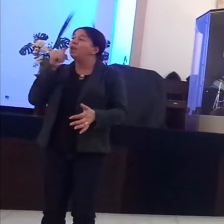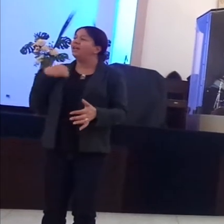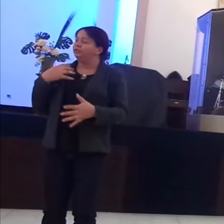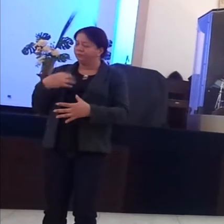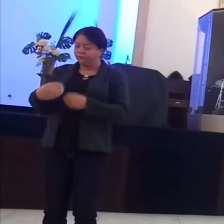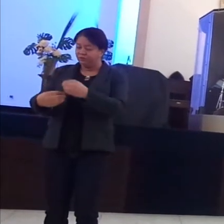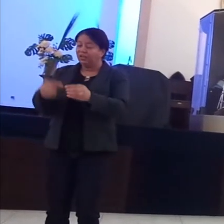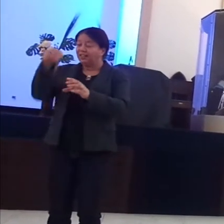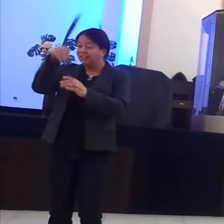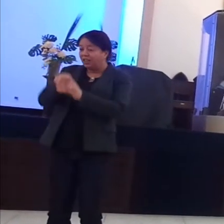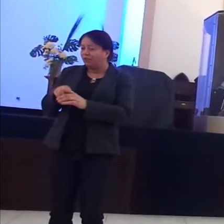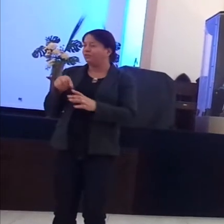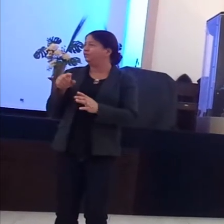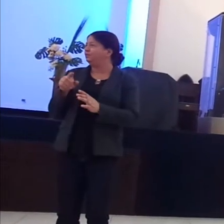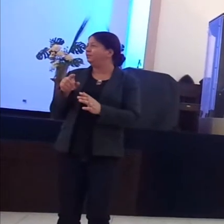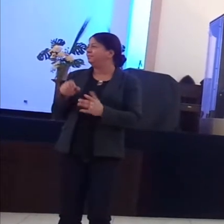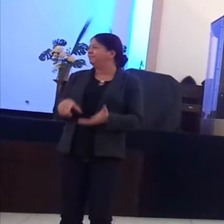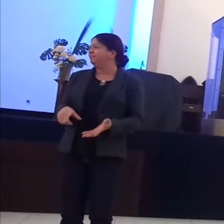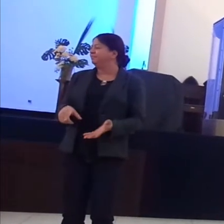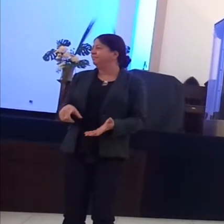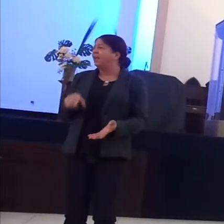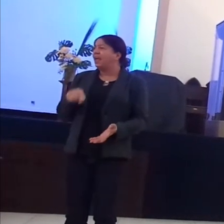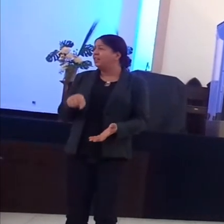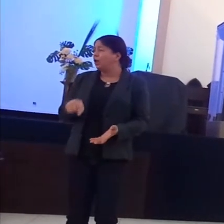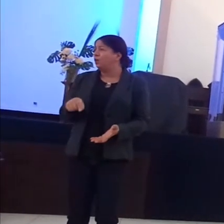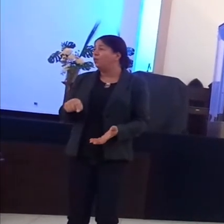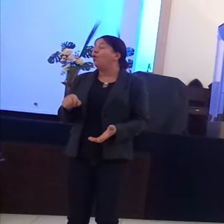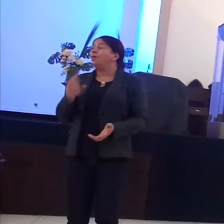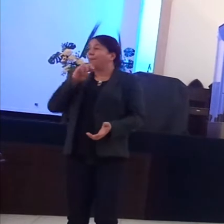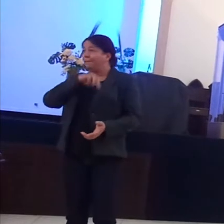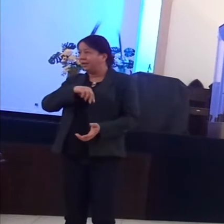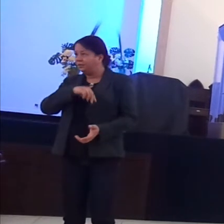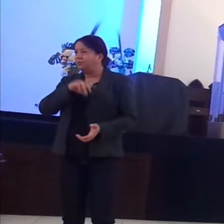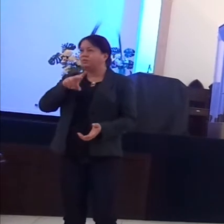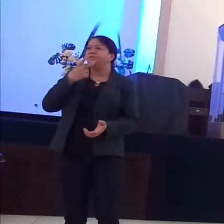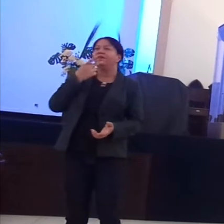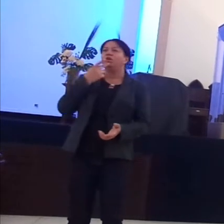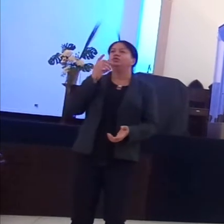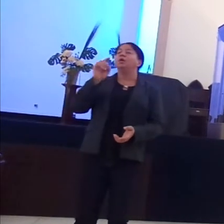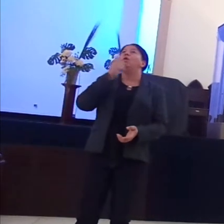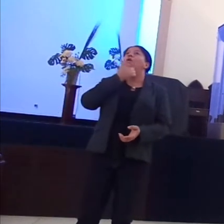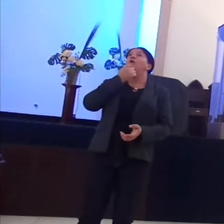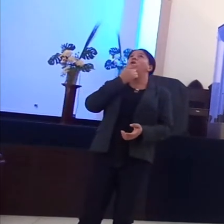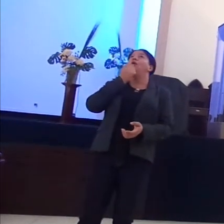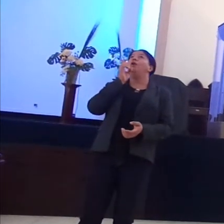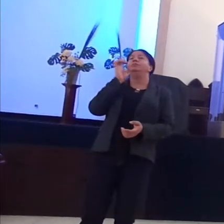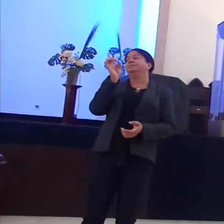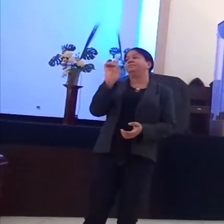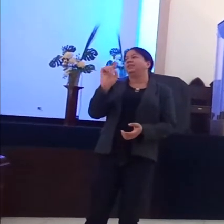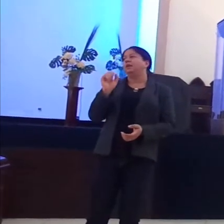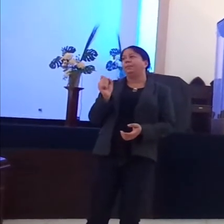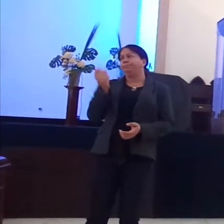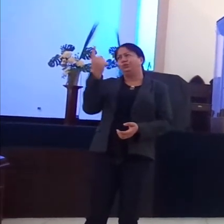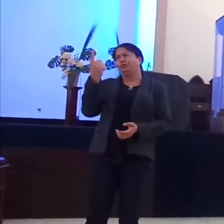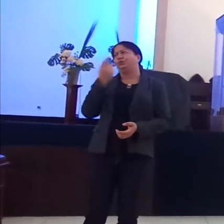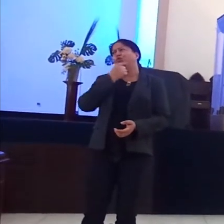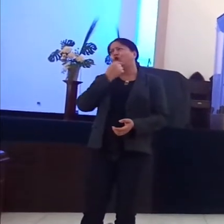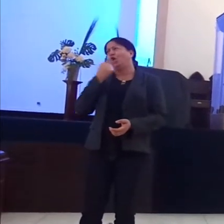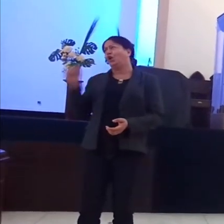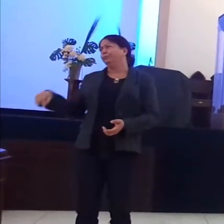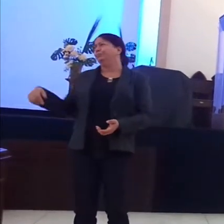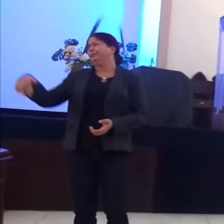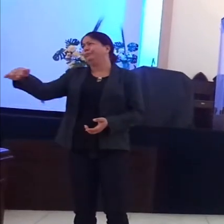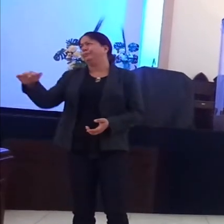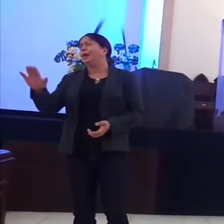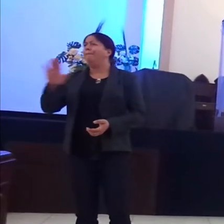Cinco mulheres. Então, não só ele citou, não citou só homens, o que era um absurdo, como ele colocou